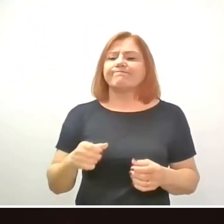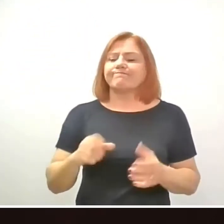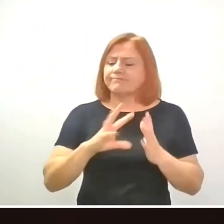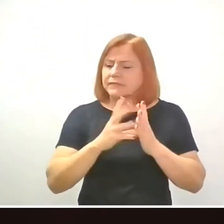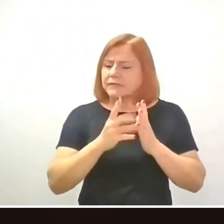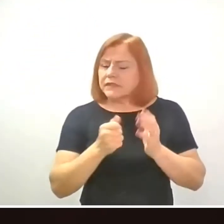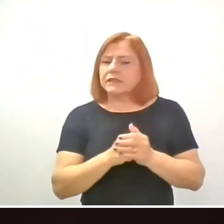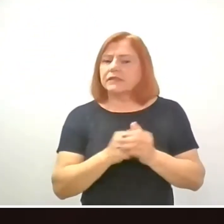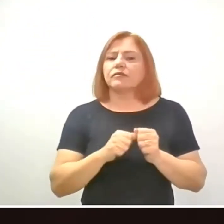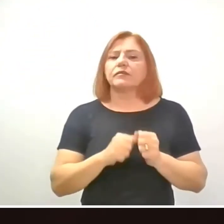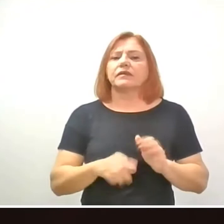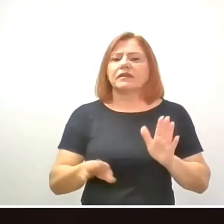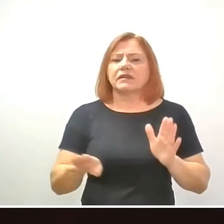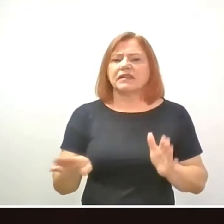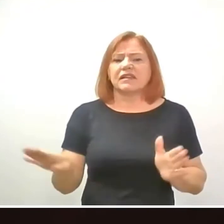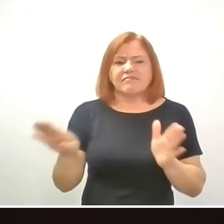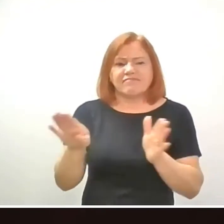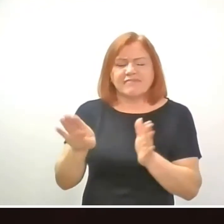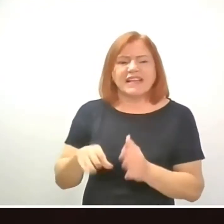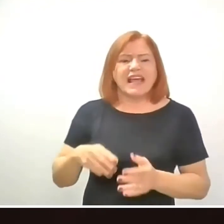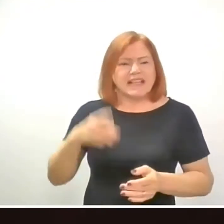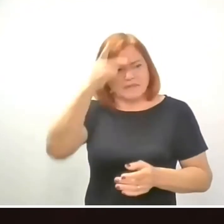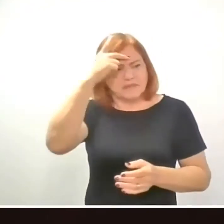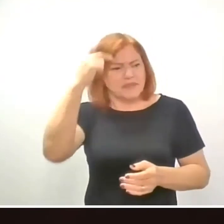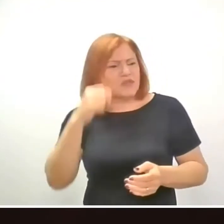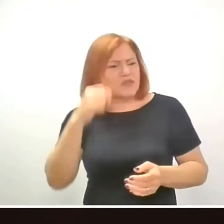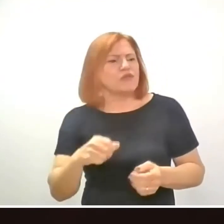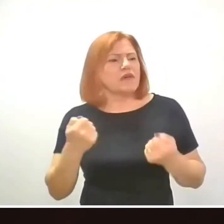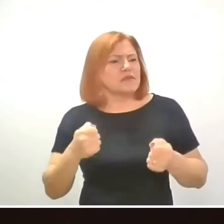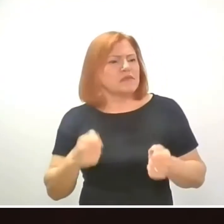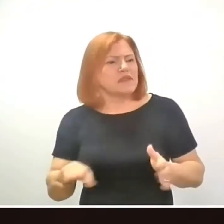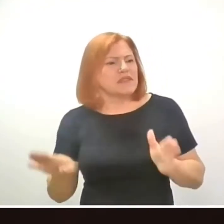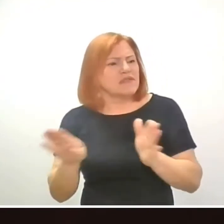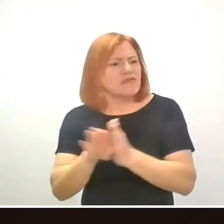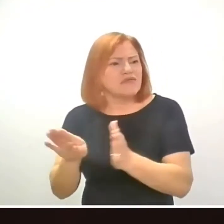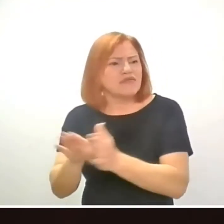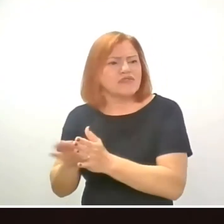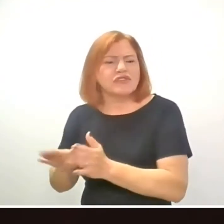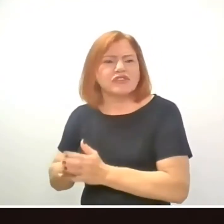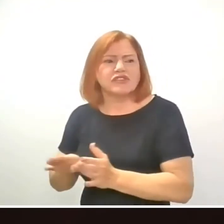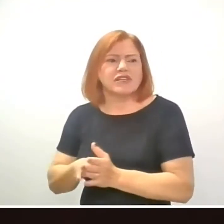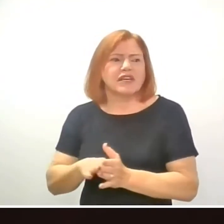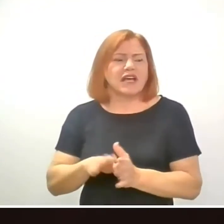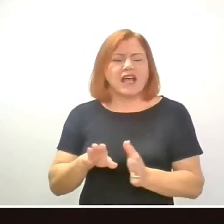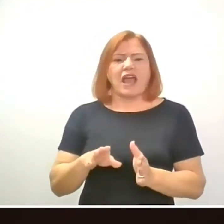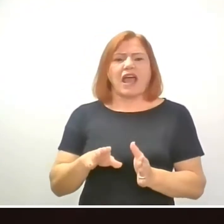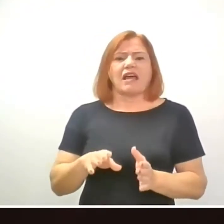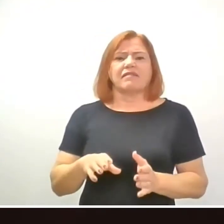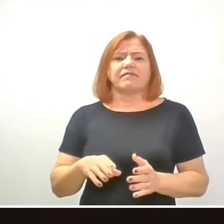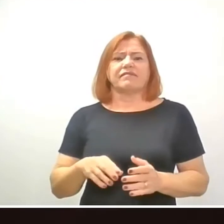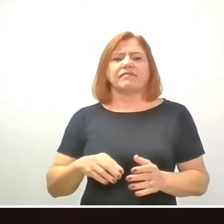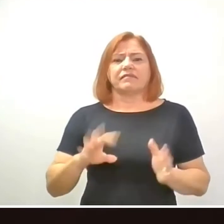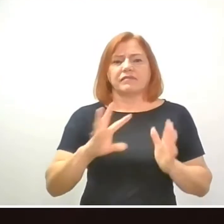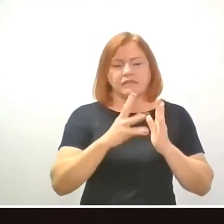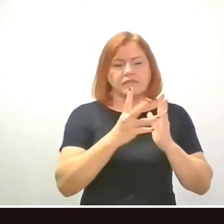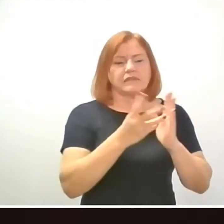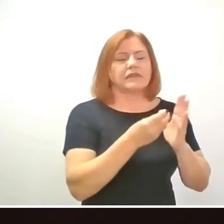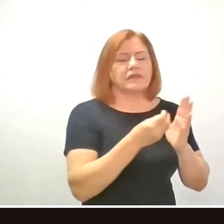perdeu a forma e começaram a ser introduzidas coisas